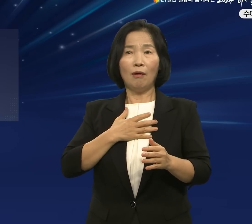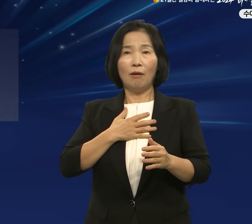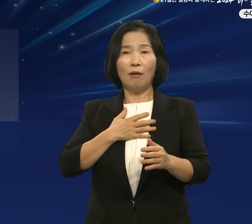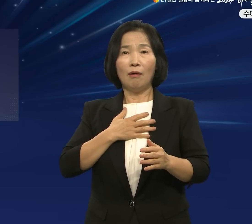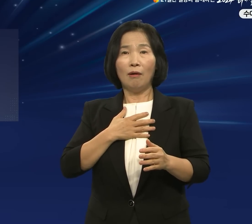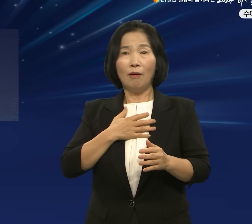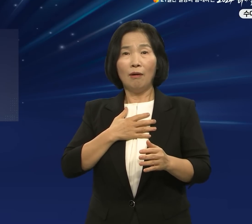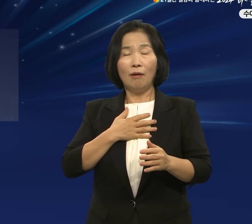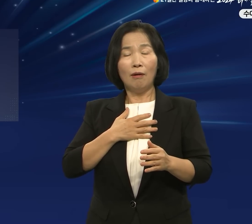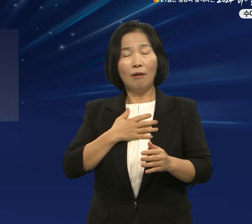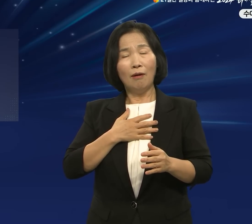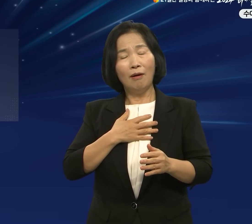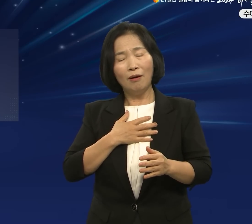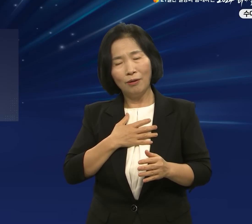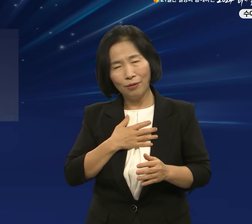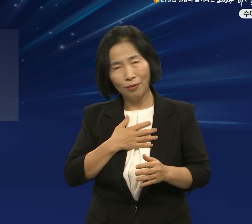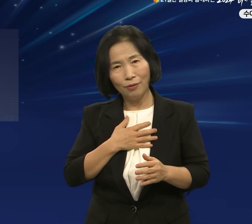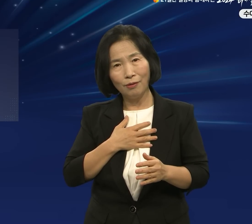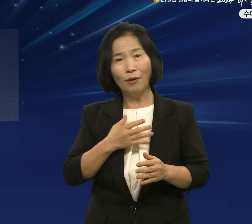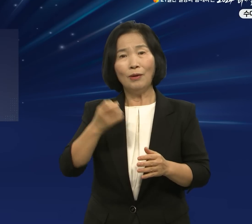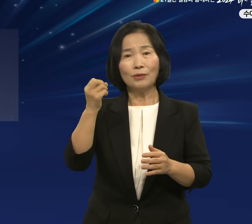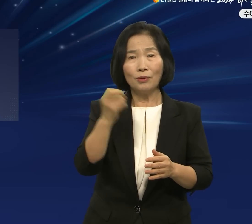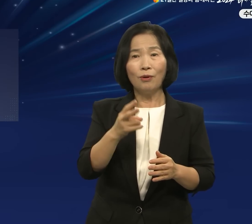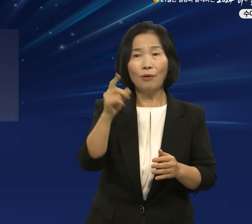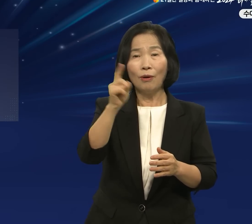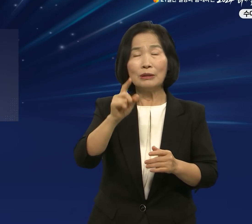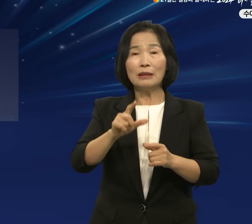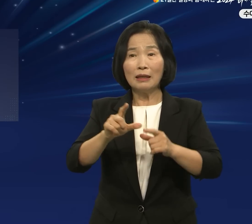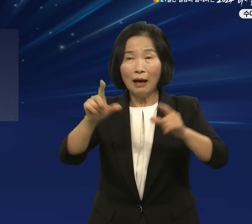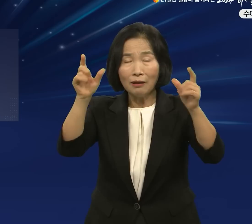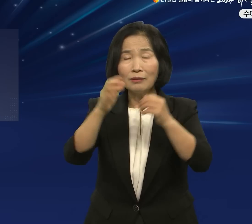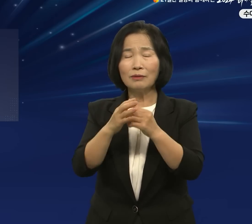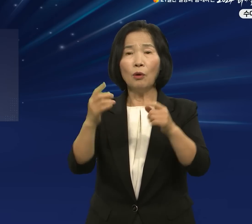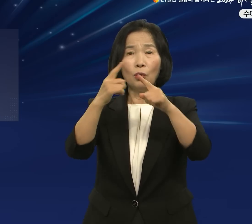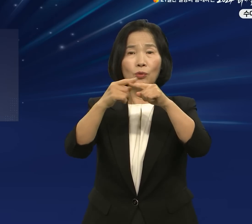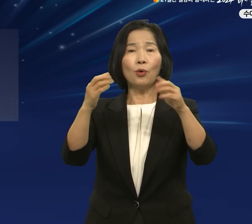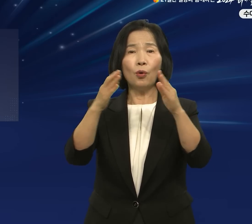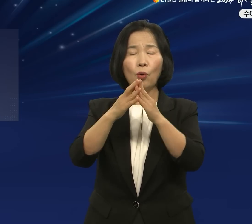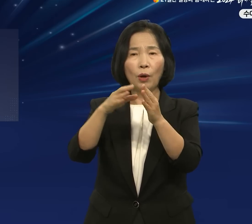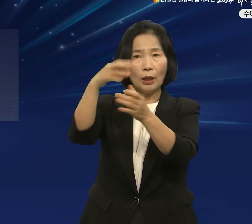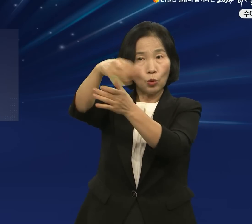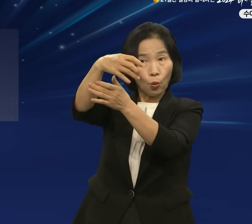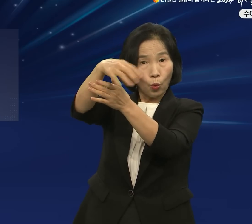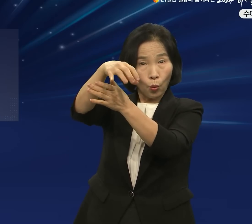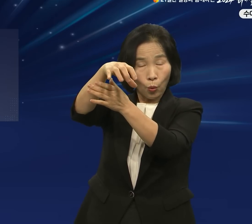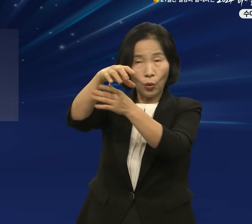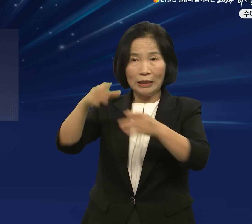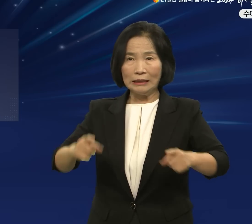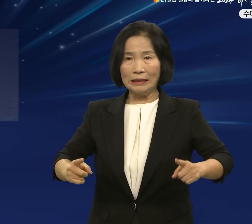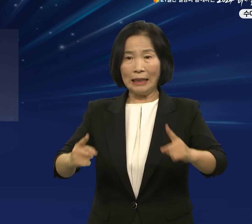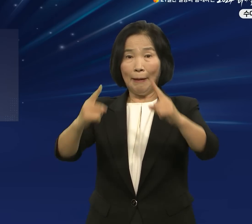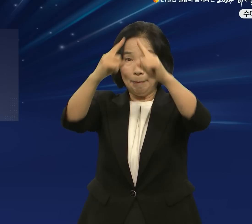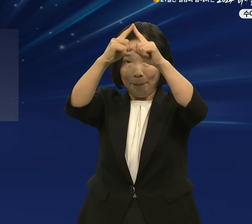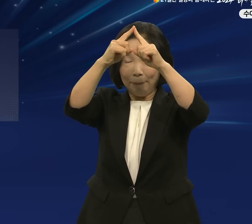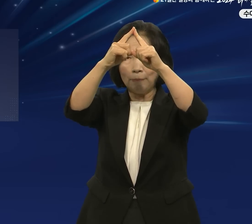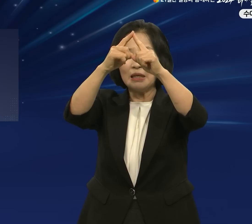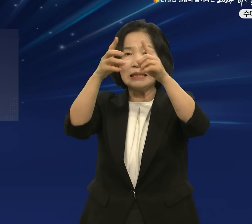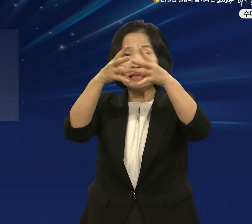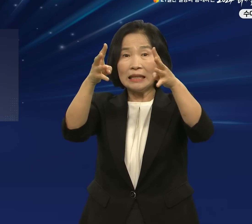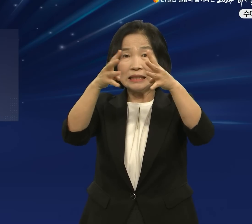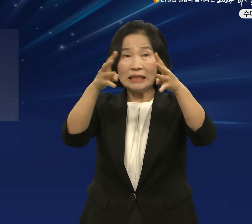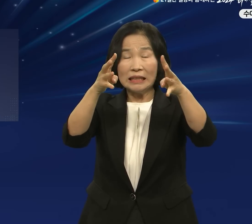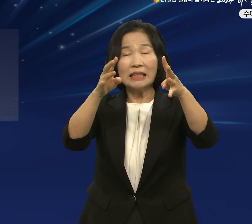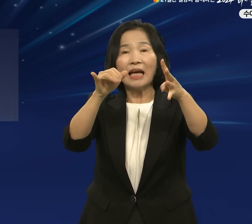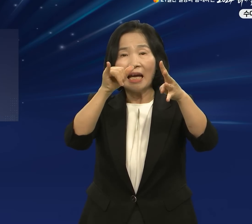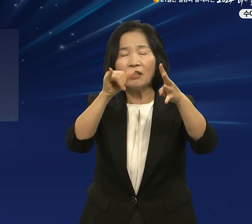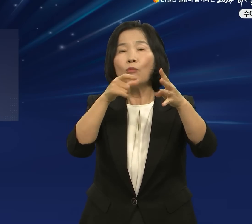그리고 어느 날은 교회 종탑에 4층에 있는 물탱크에 물이